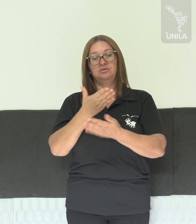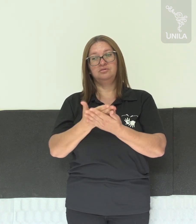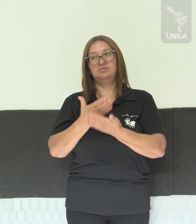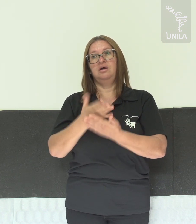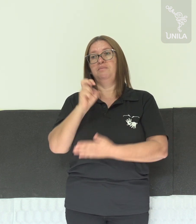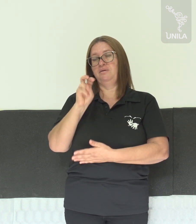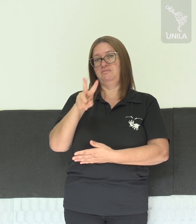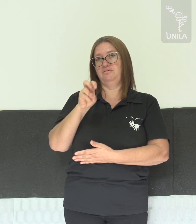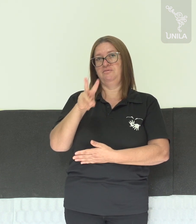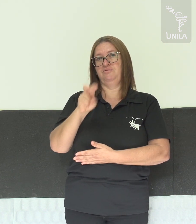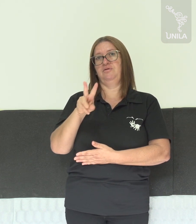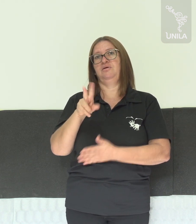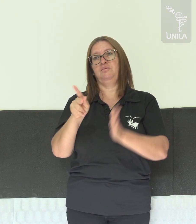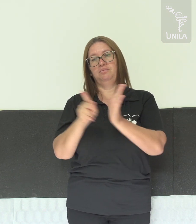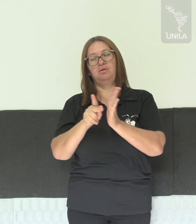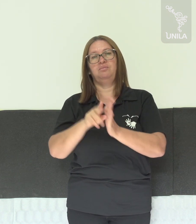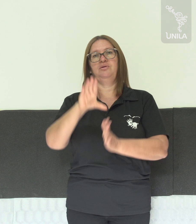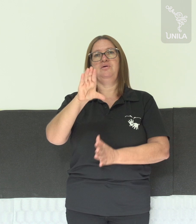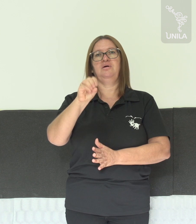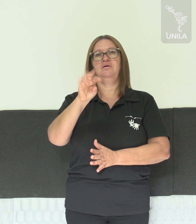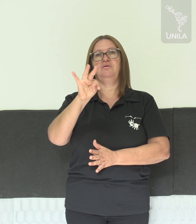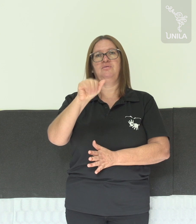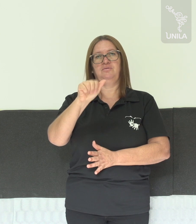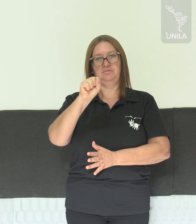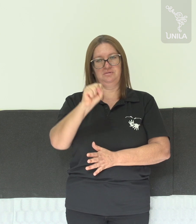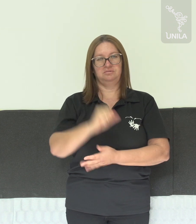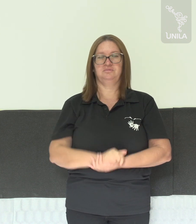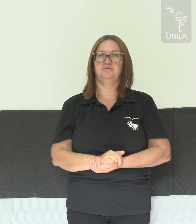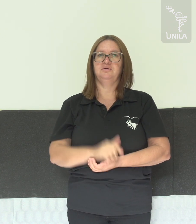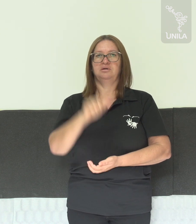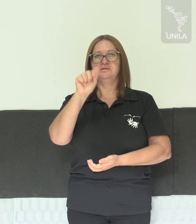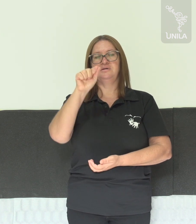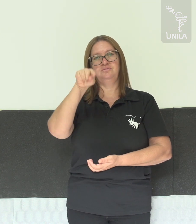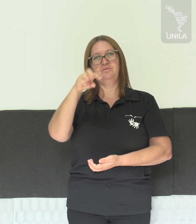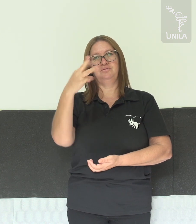vagas reservadas aos cotistas.